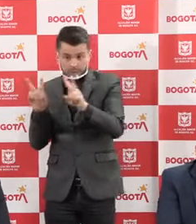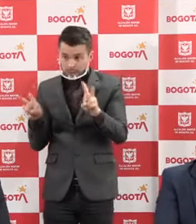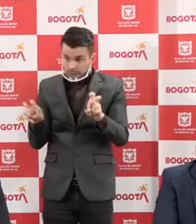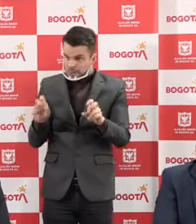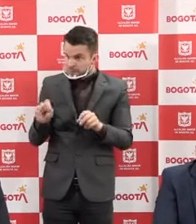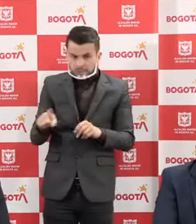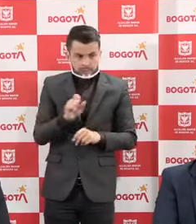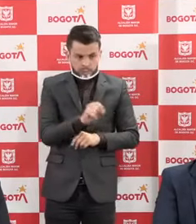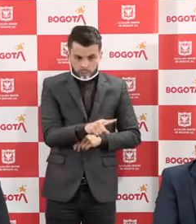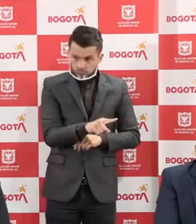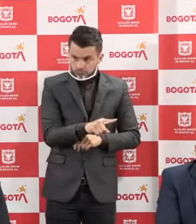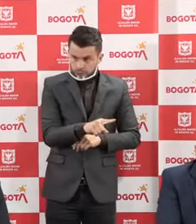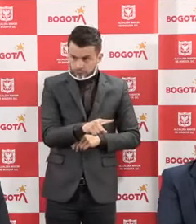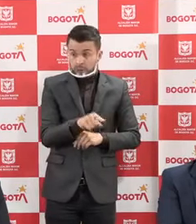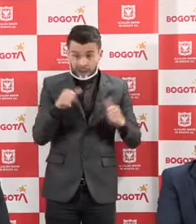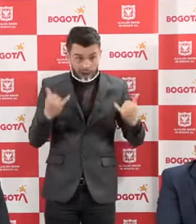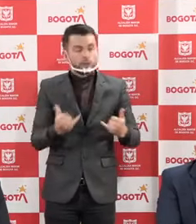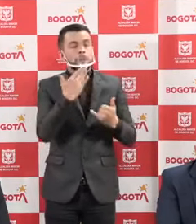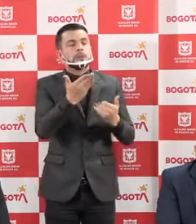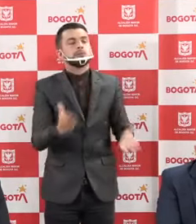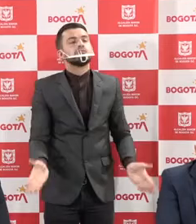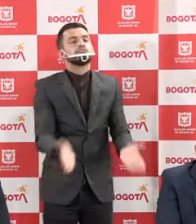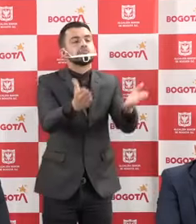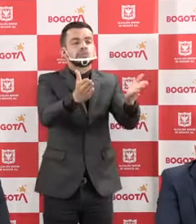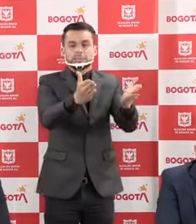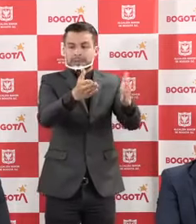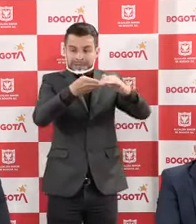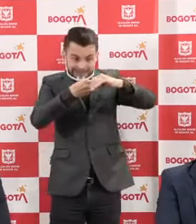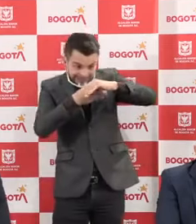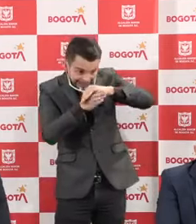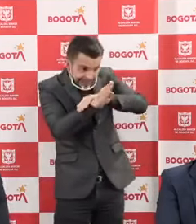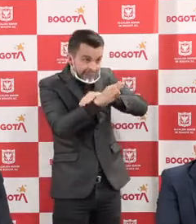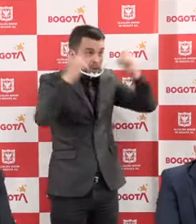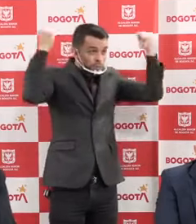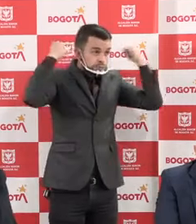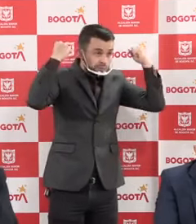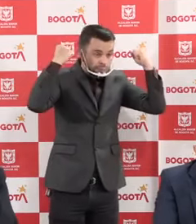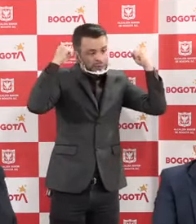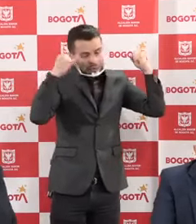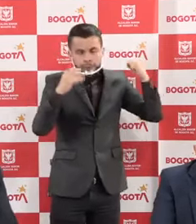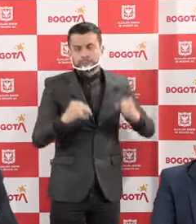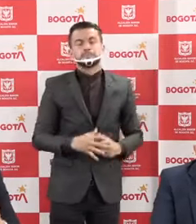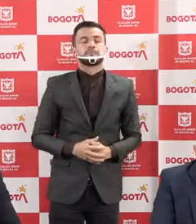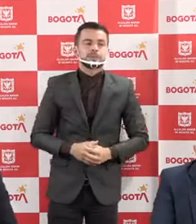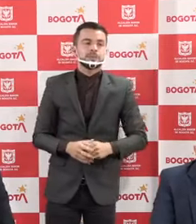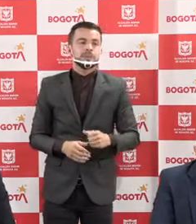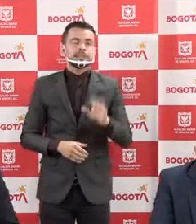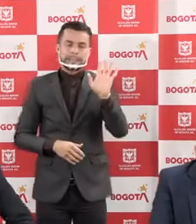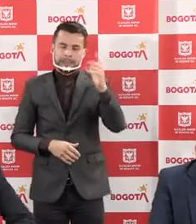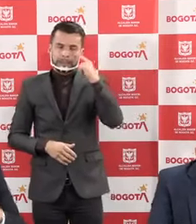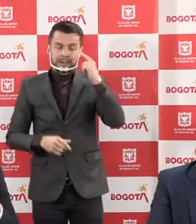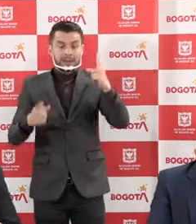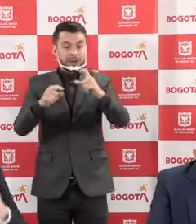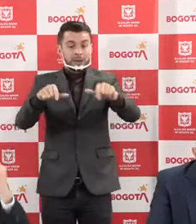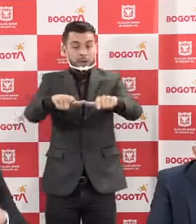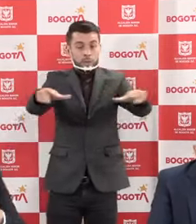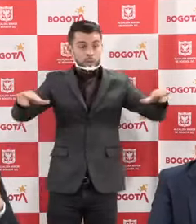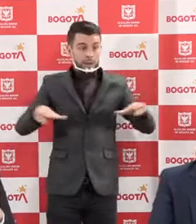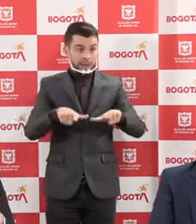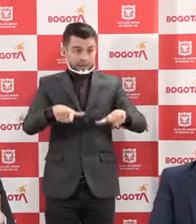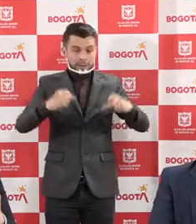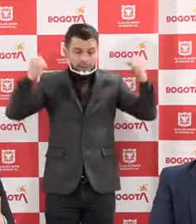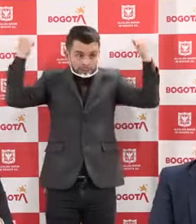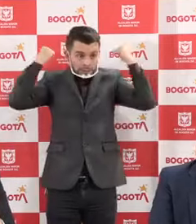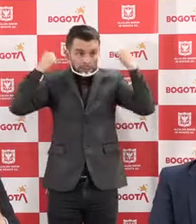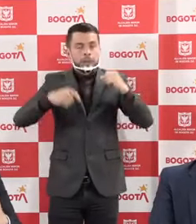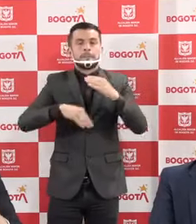aprobado gimnasios a puerta en espacios internos que pasan un gimnasio que pasa cuando hacemos deporte se nos aumenta el ritmo de la